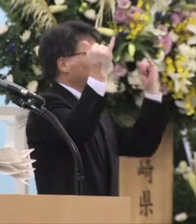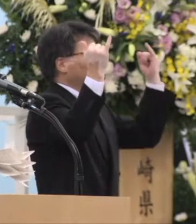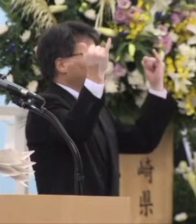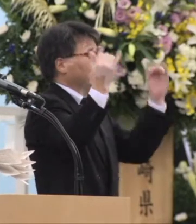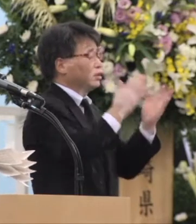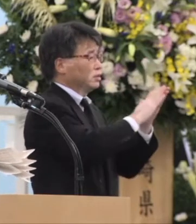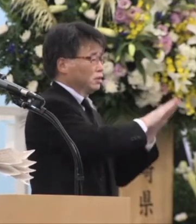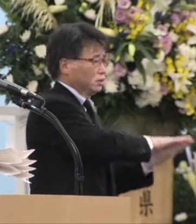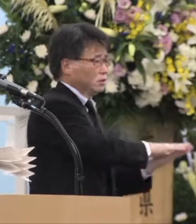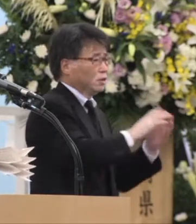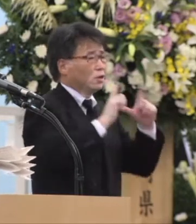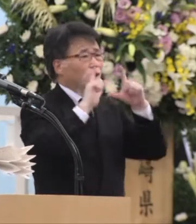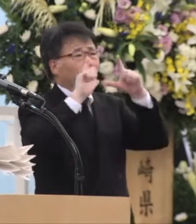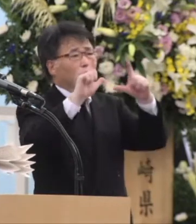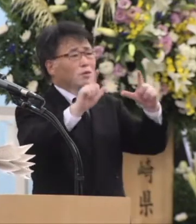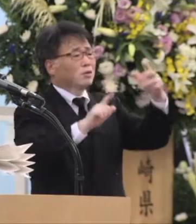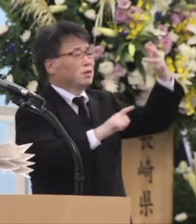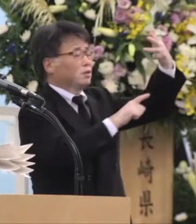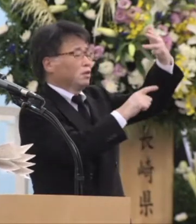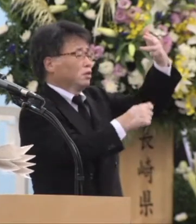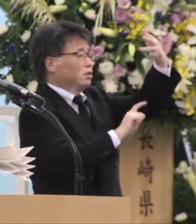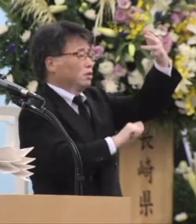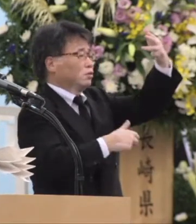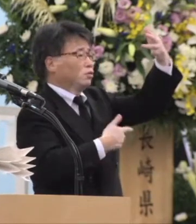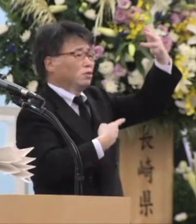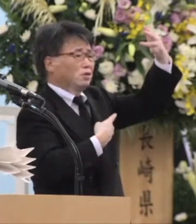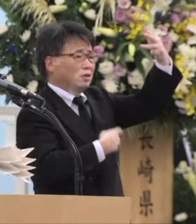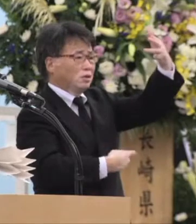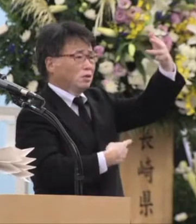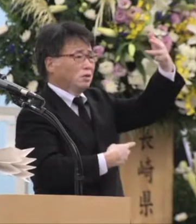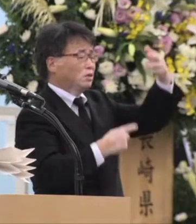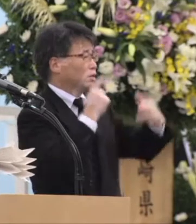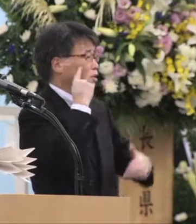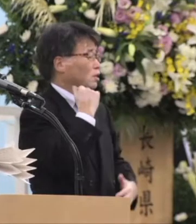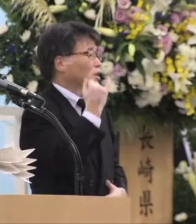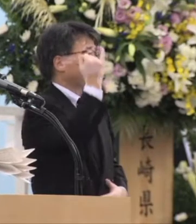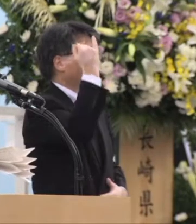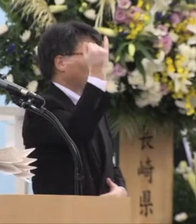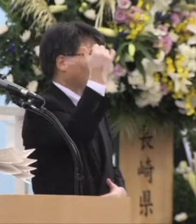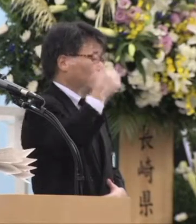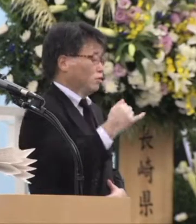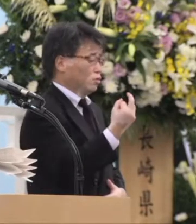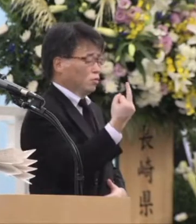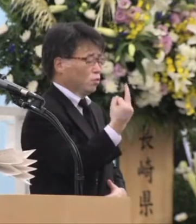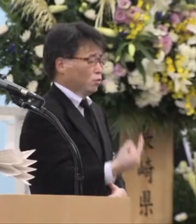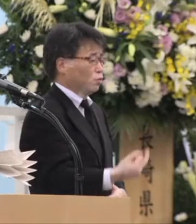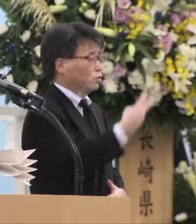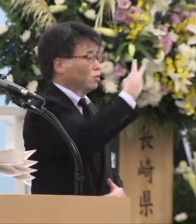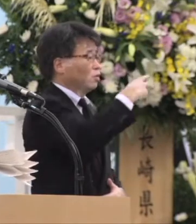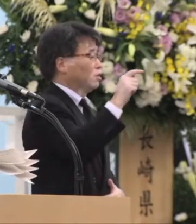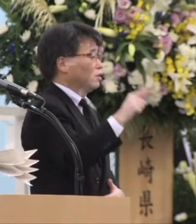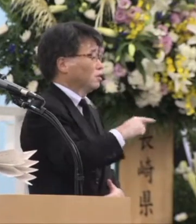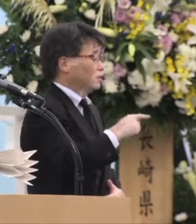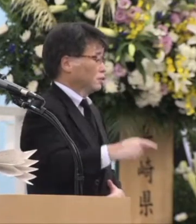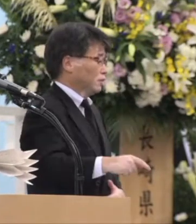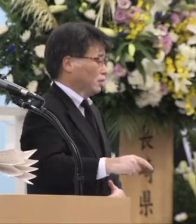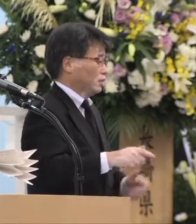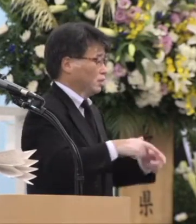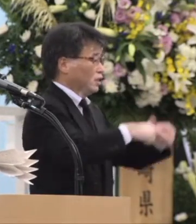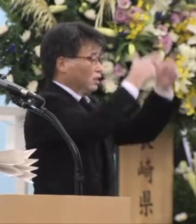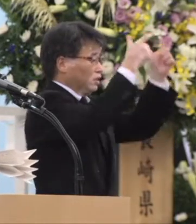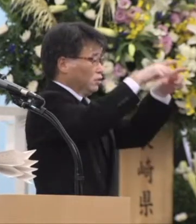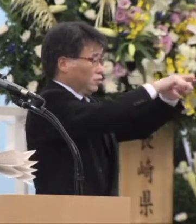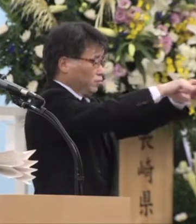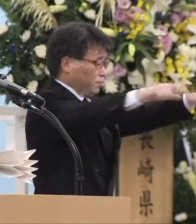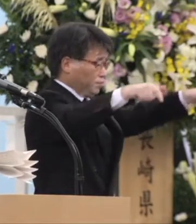し、8月12日、母と弟と3人で材木を井桁